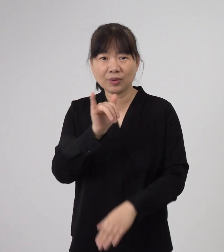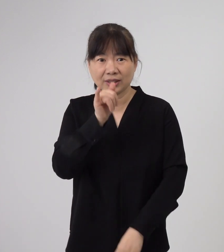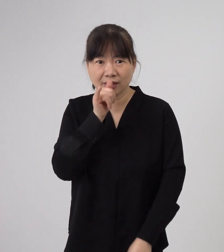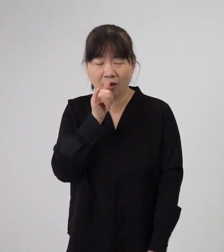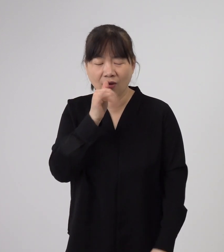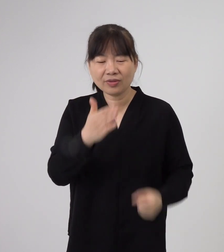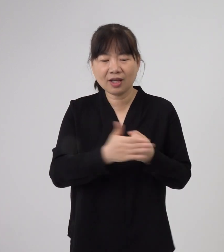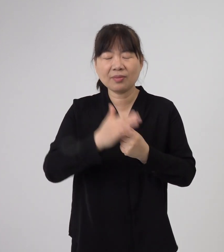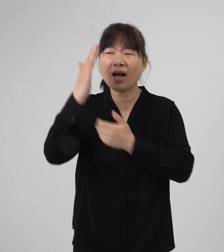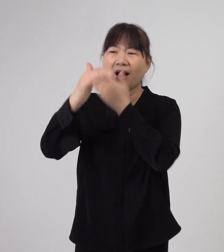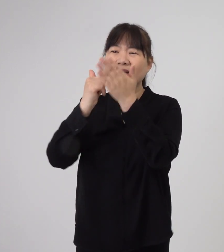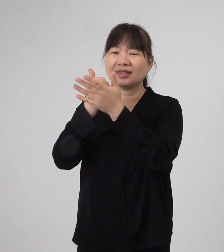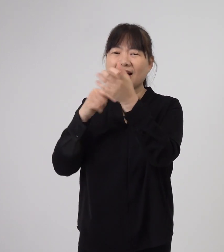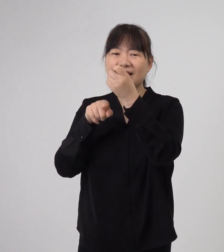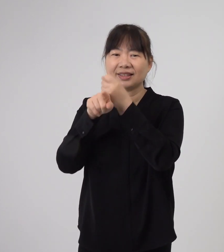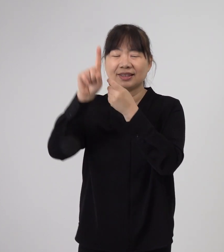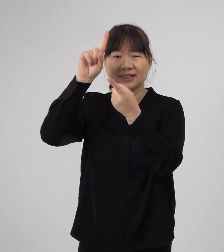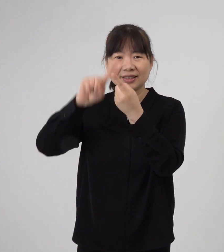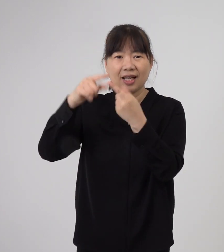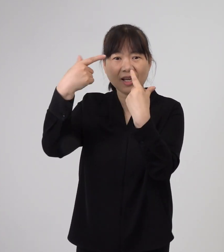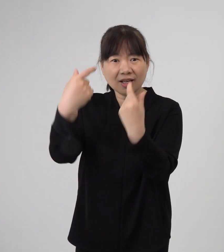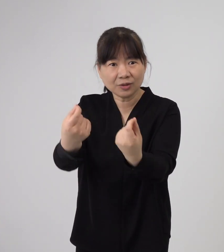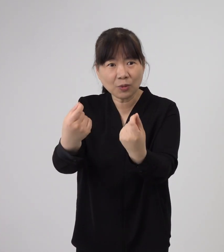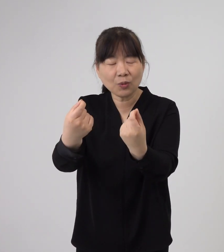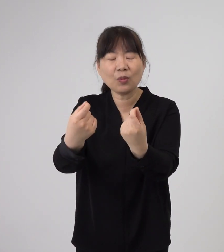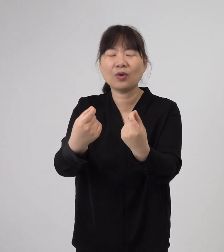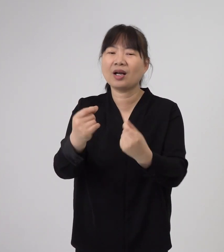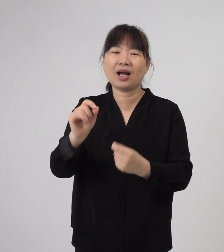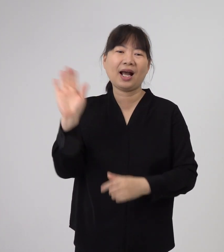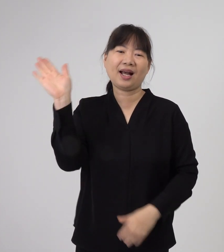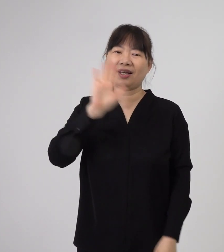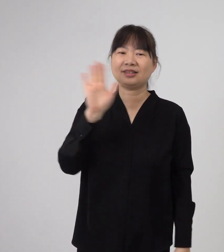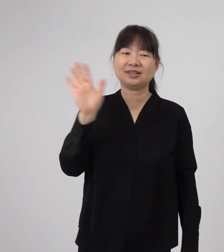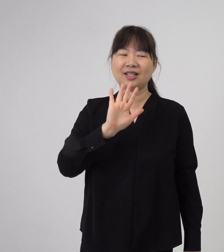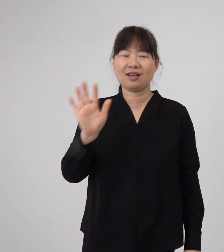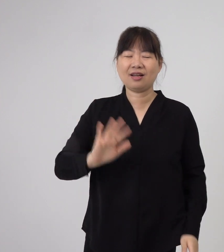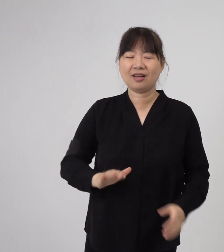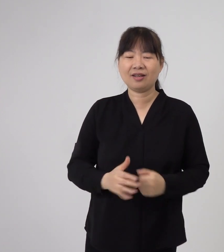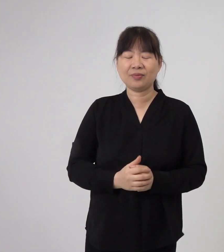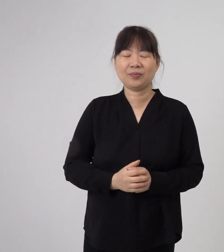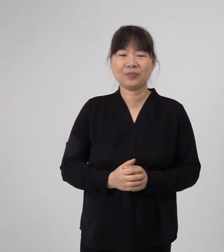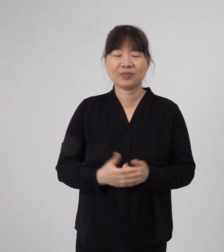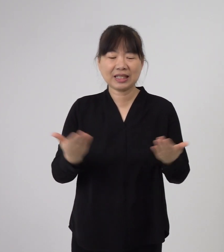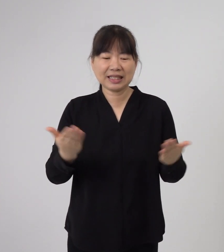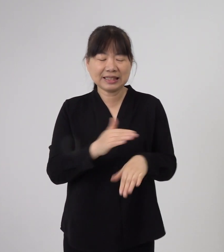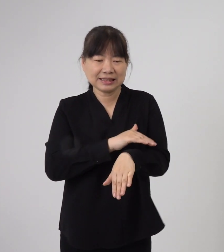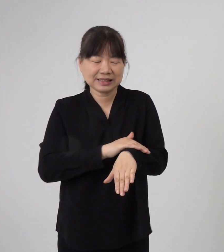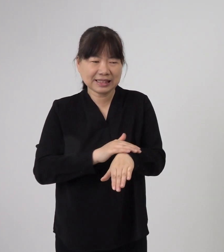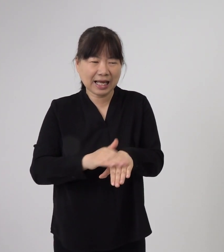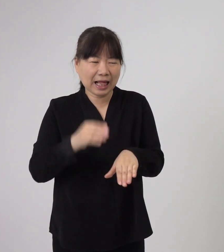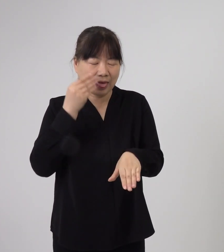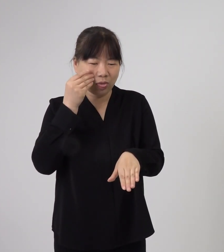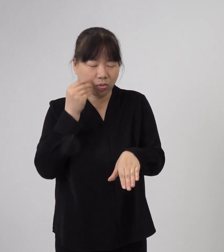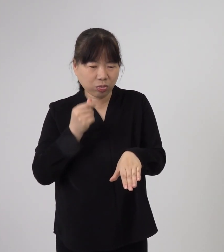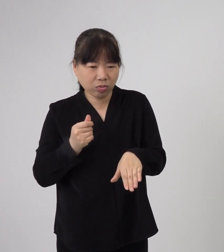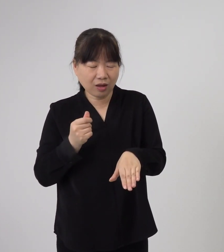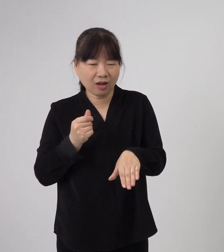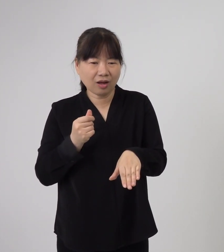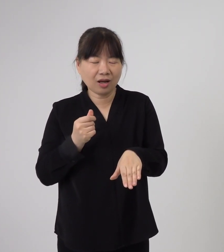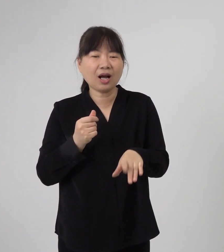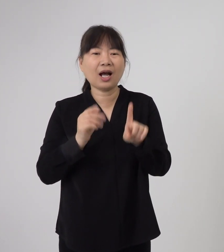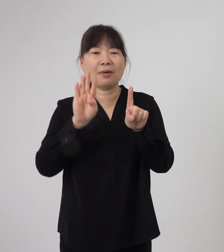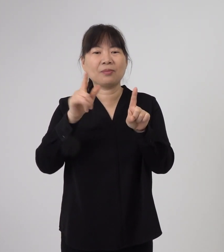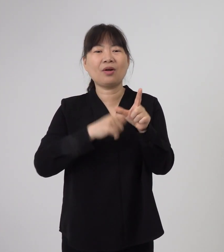다 하나님의 뜻은 아니란 말이에요. 그래서 일이 잘 될수록